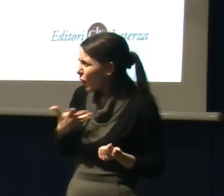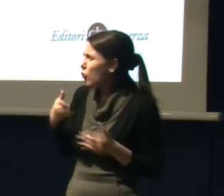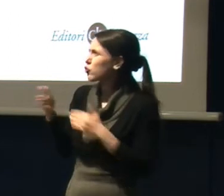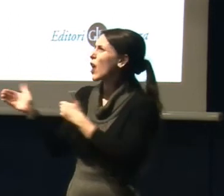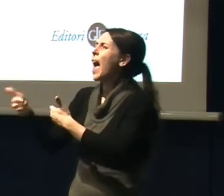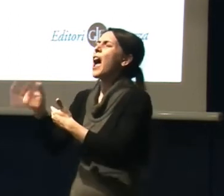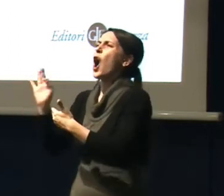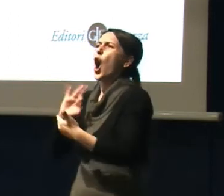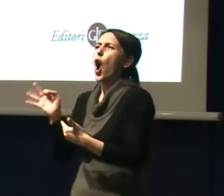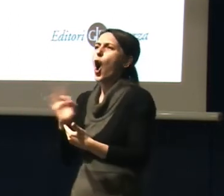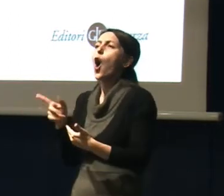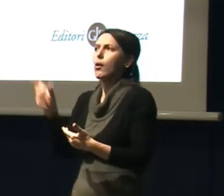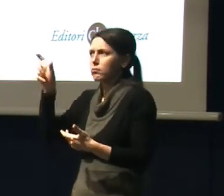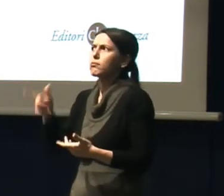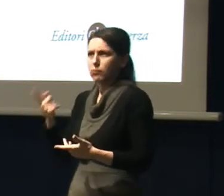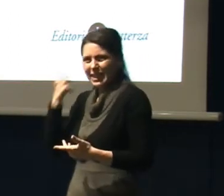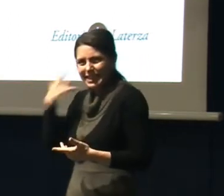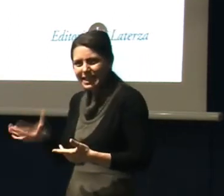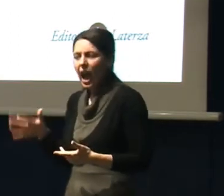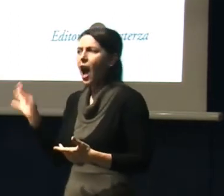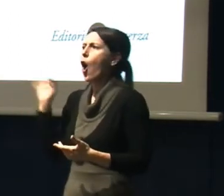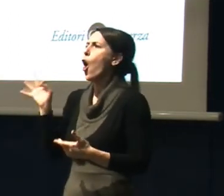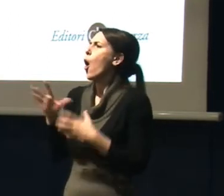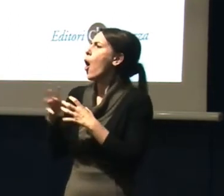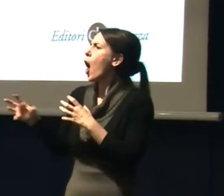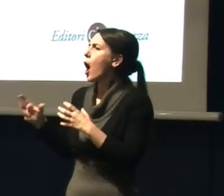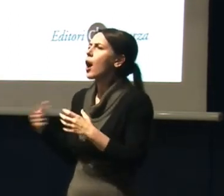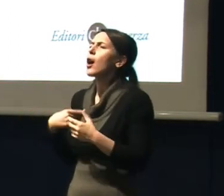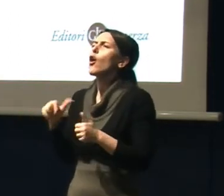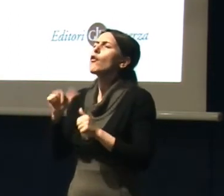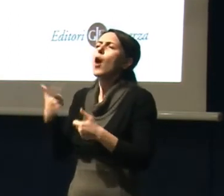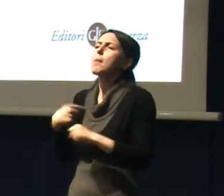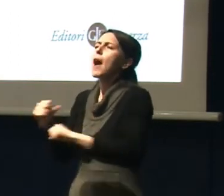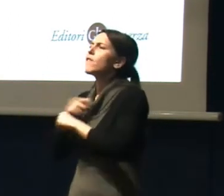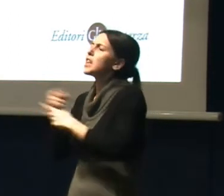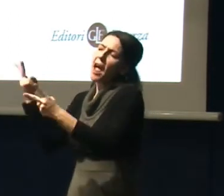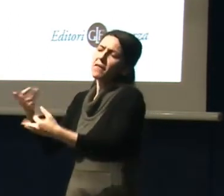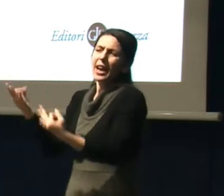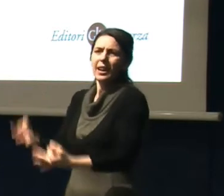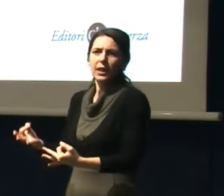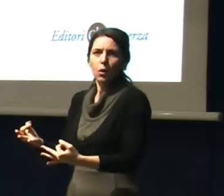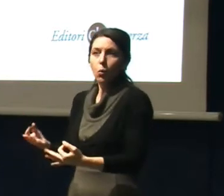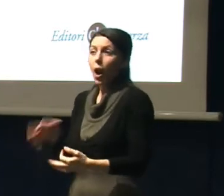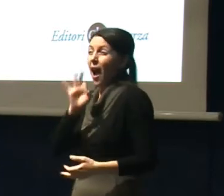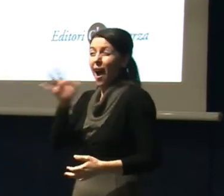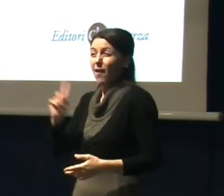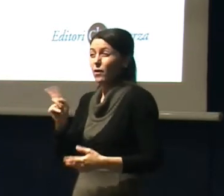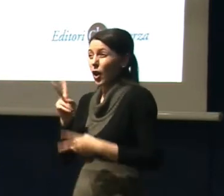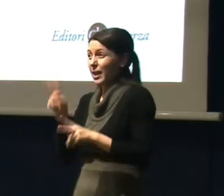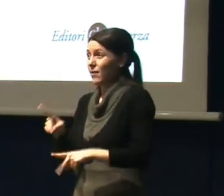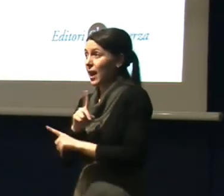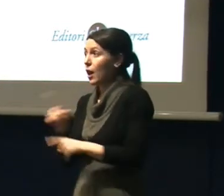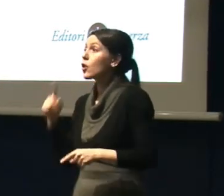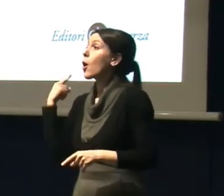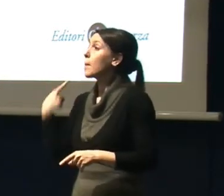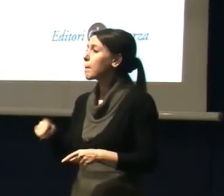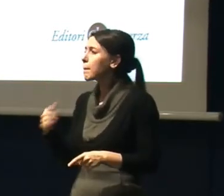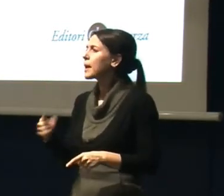invece diamo per scontato che quella cosa che ci sta dicendo si avvierà a volte non hai vera e in questo senso